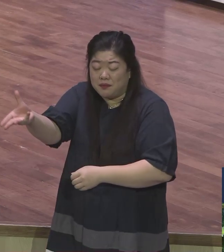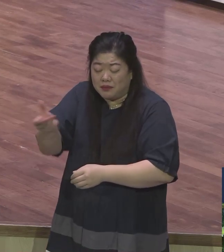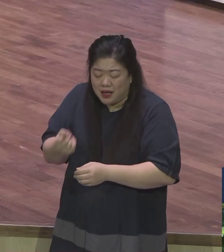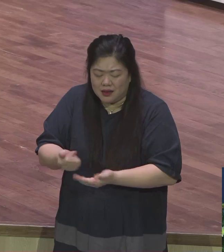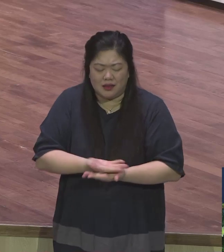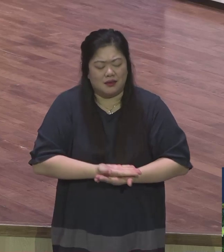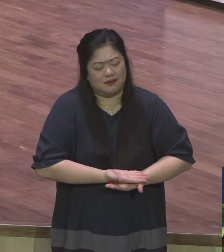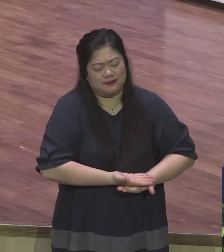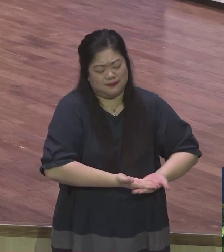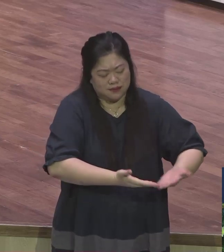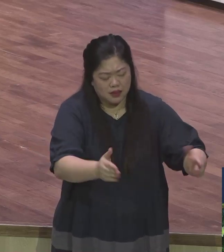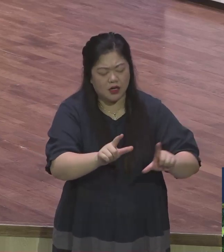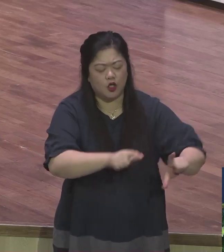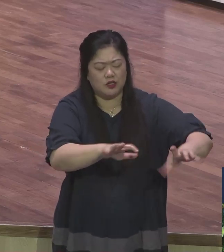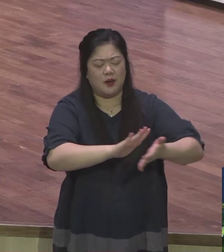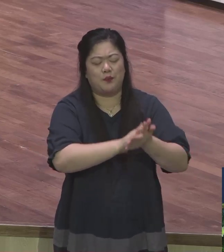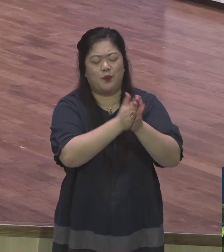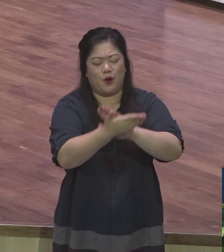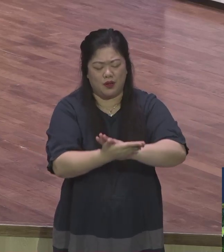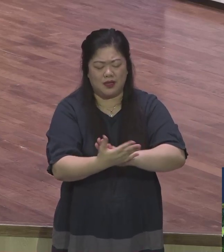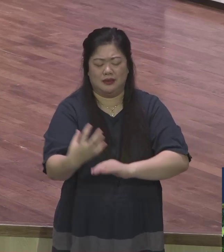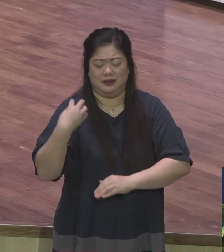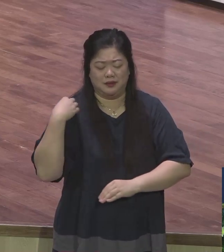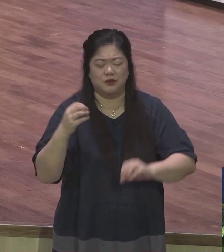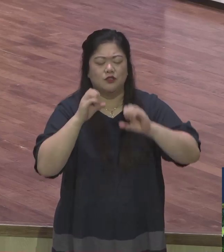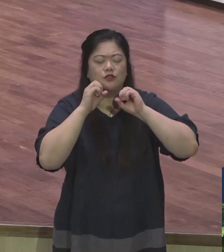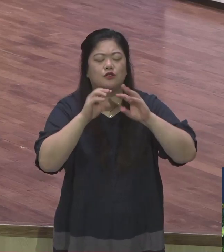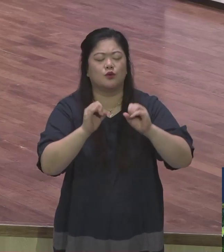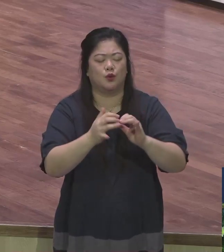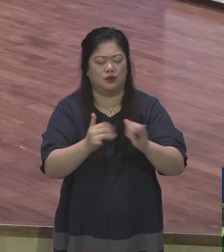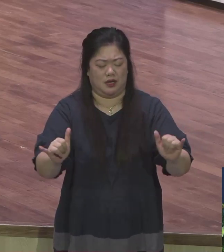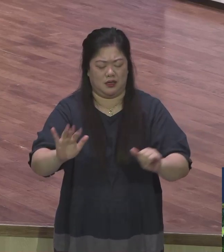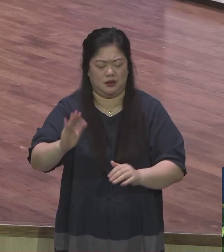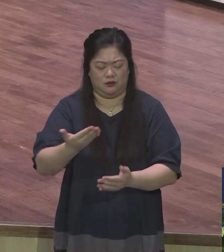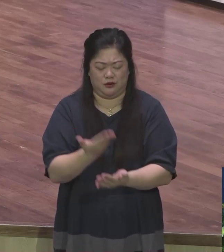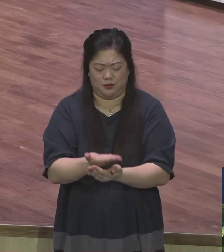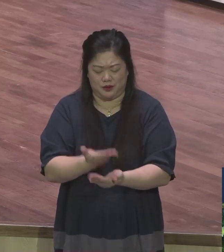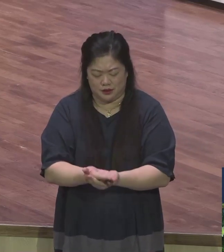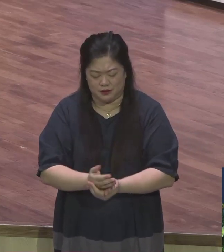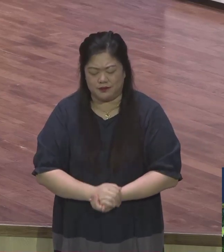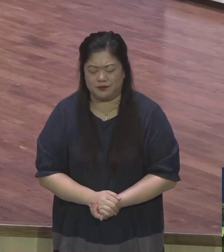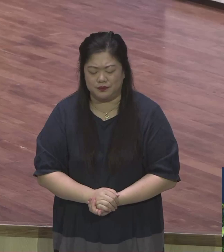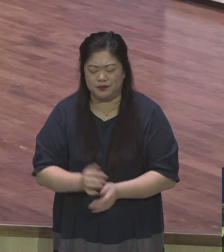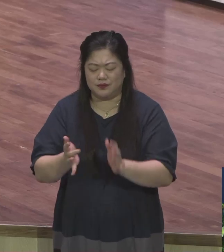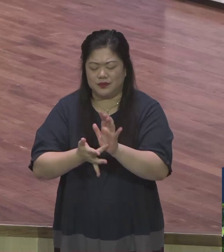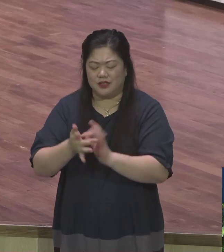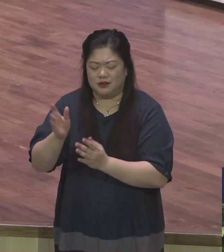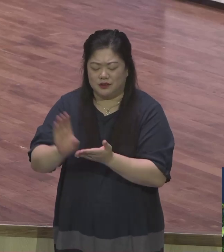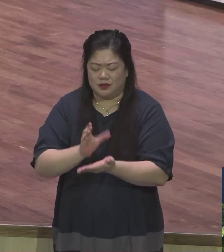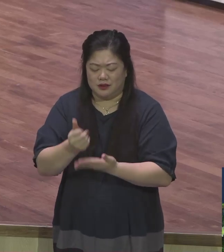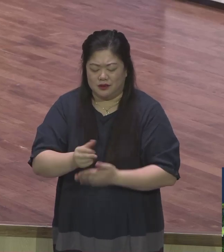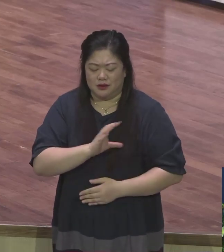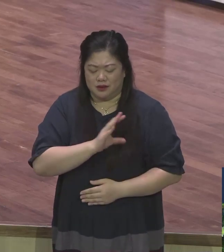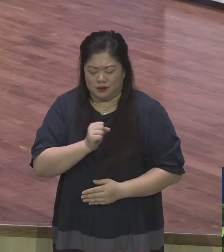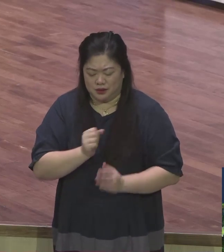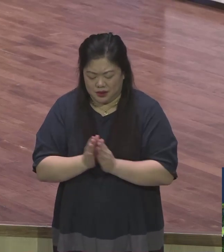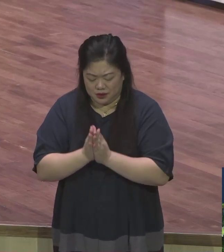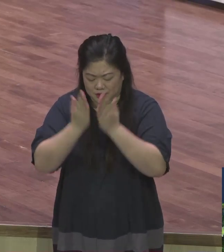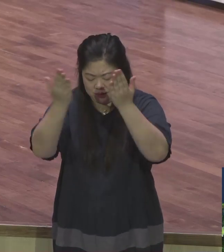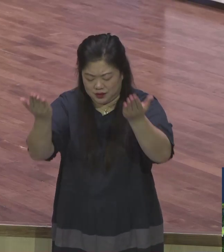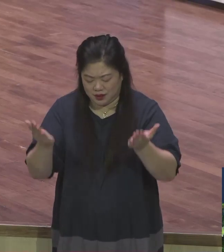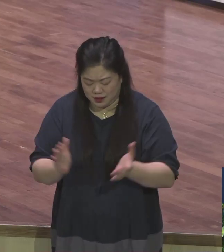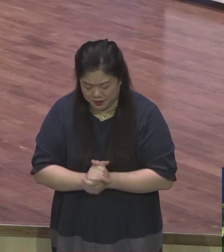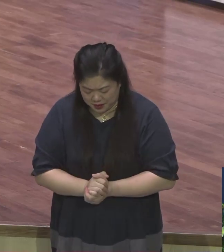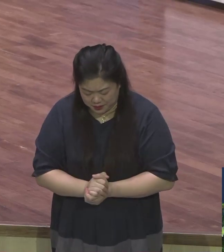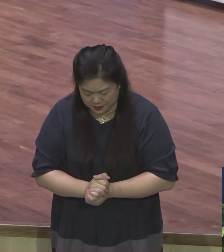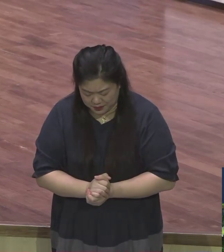바라는 현장을 반하시키는 영적 주도자들이 다 되게도와 주옵소서 예수의 도론 받들어 기도합니다